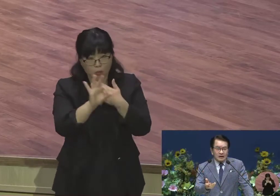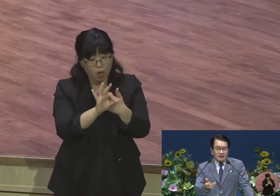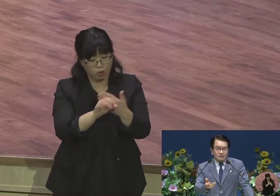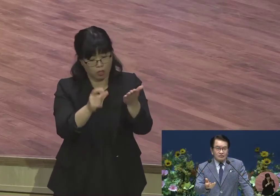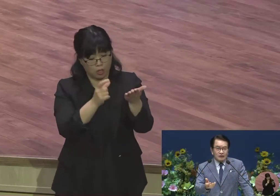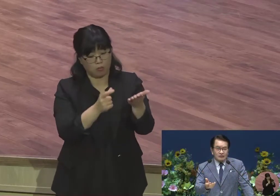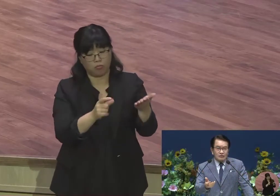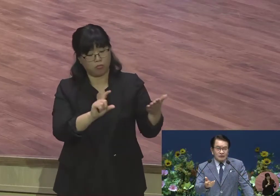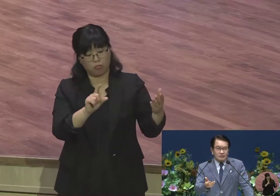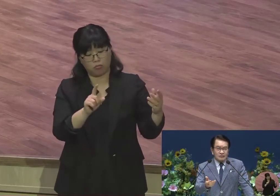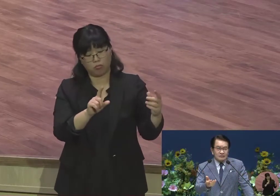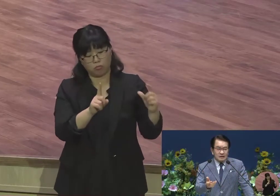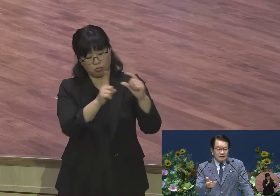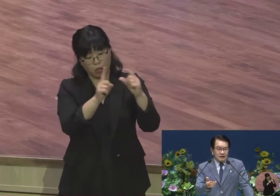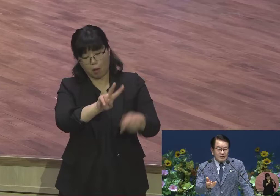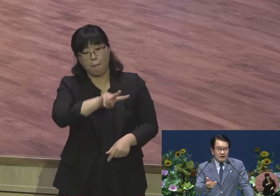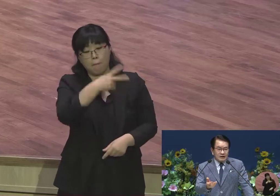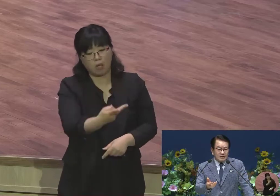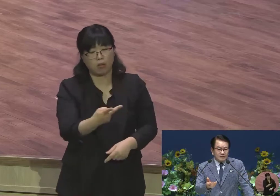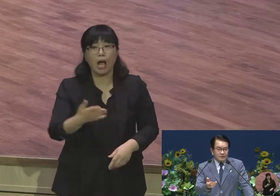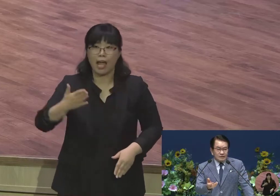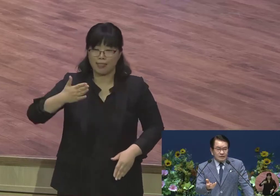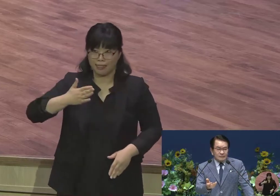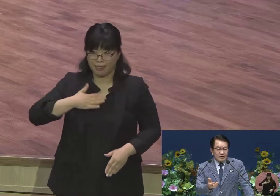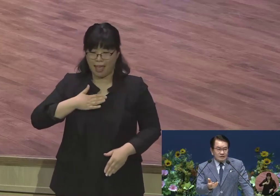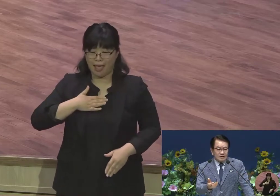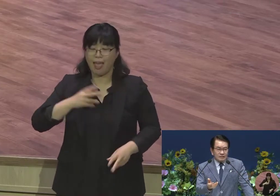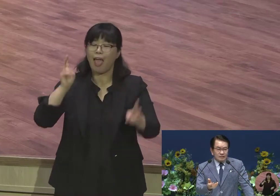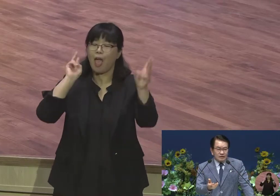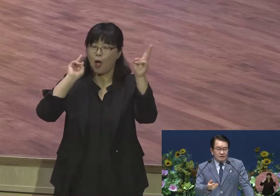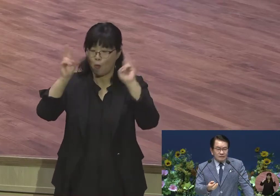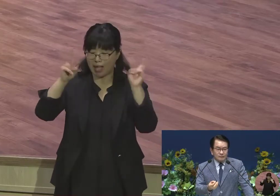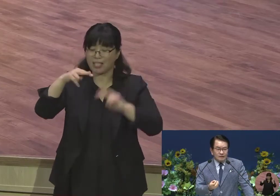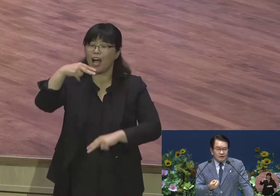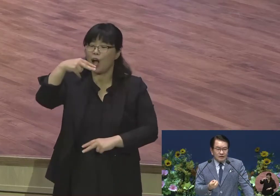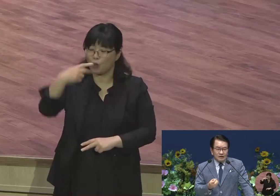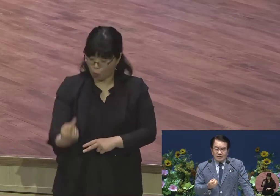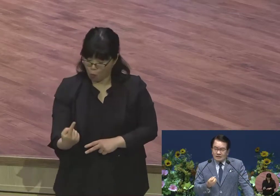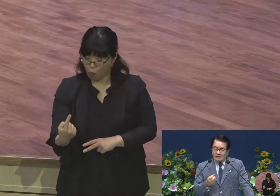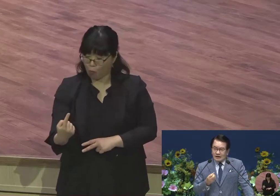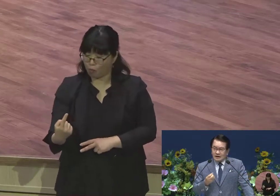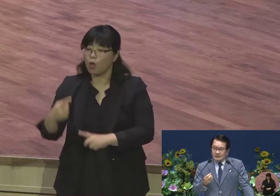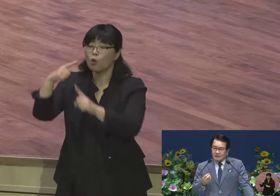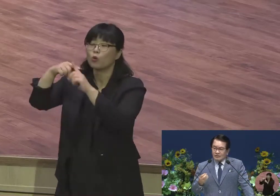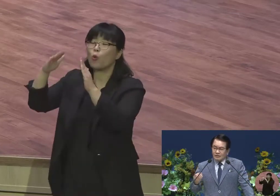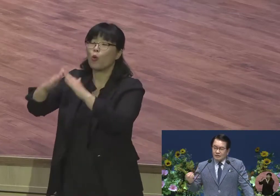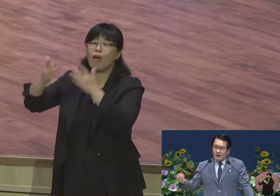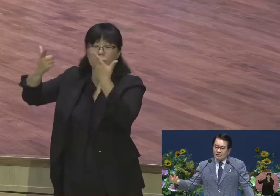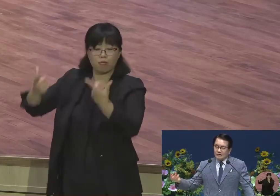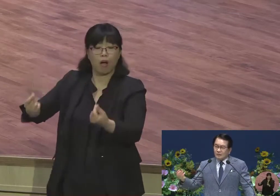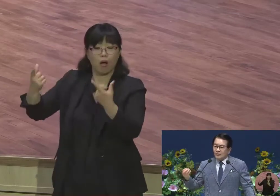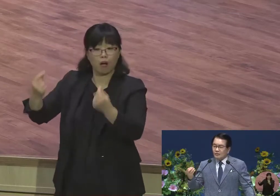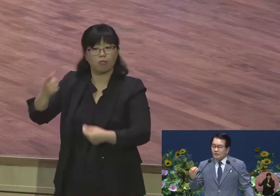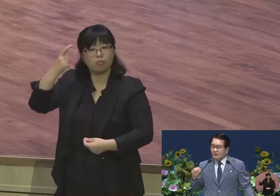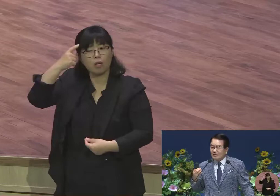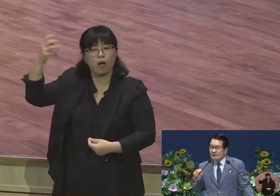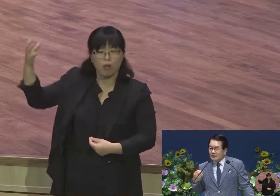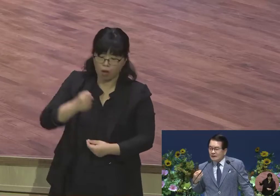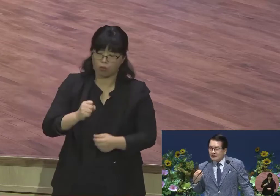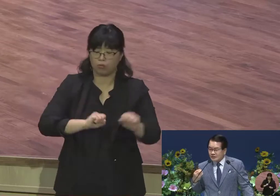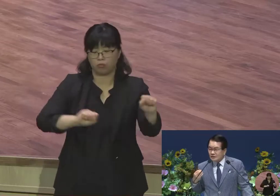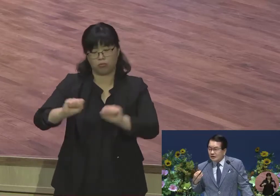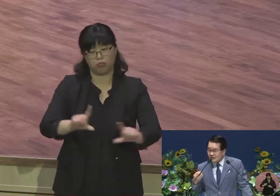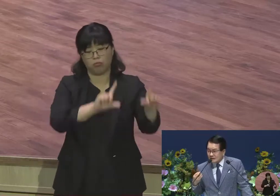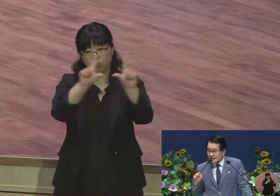사나 주구나 주의 영광을 위해서 하는데 불신자하고 다르잖아요. 우리는 전부 다 서론을 가지고 본론으로